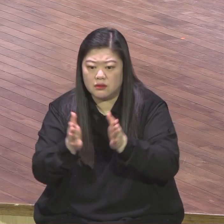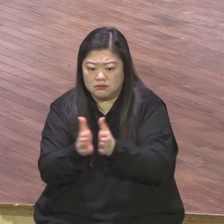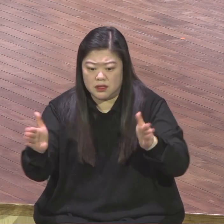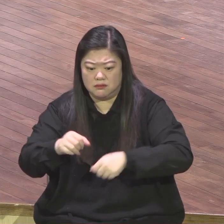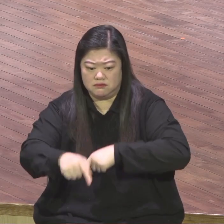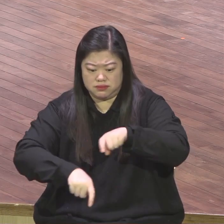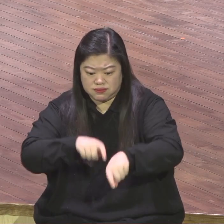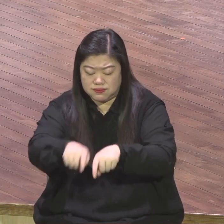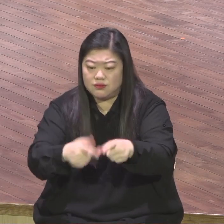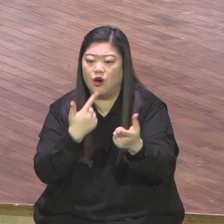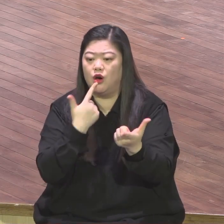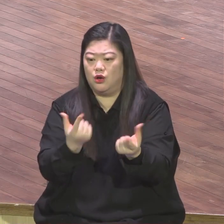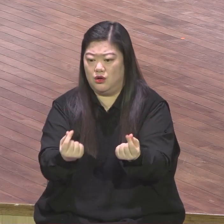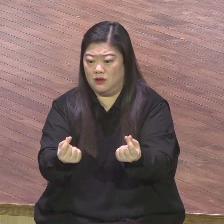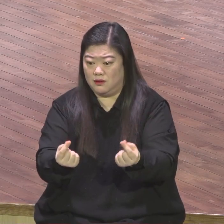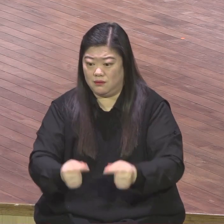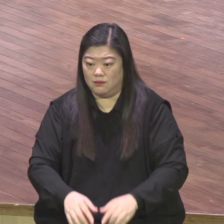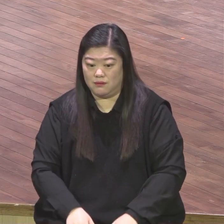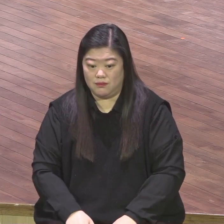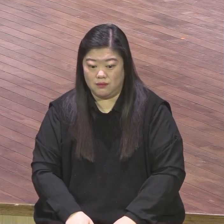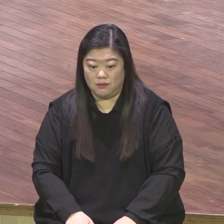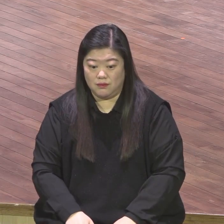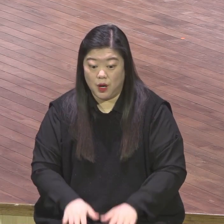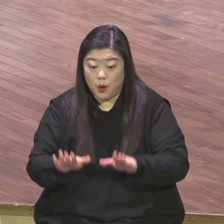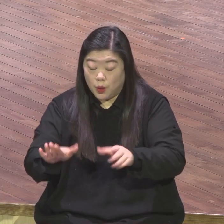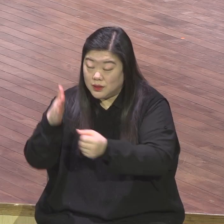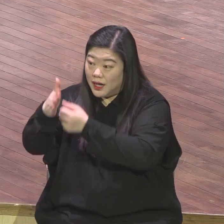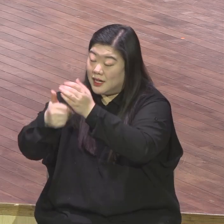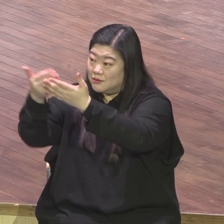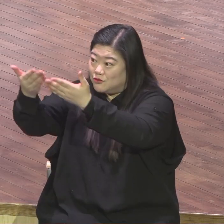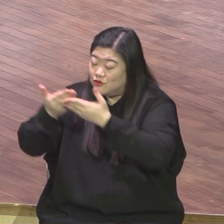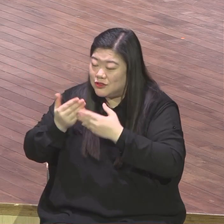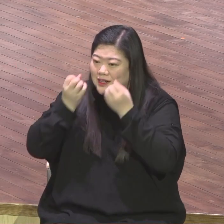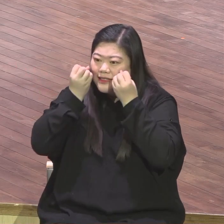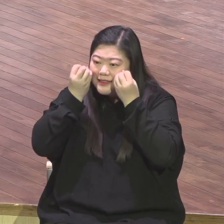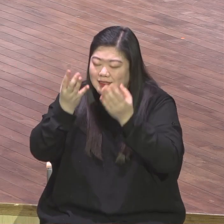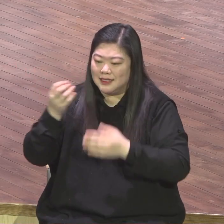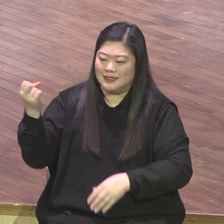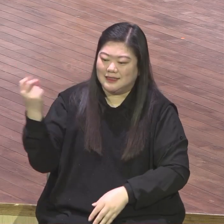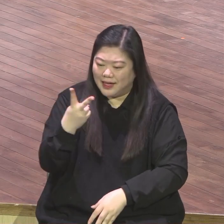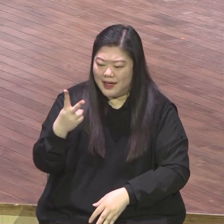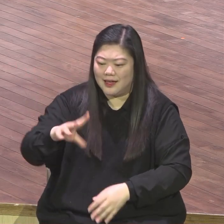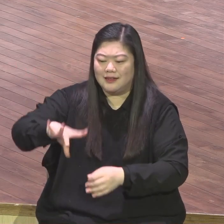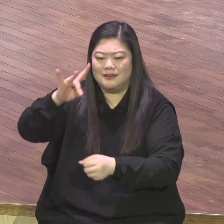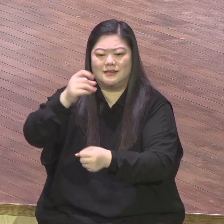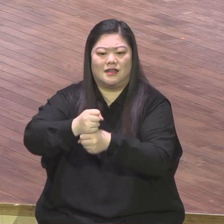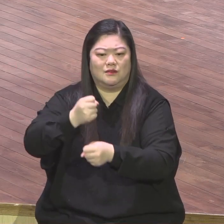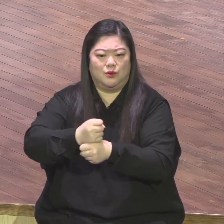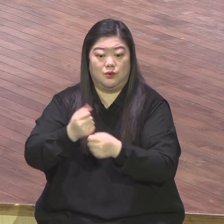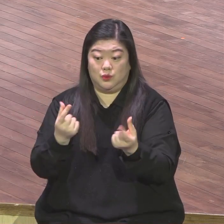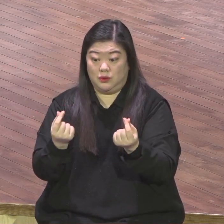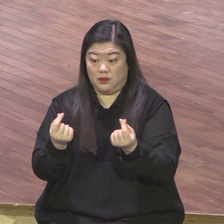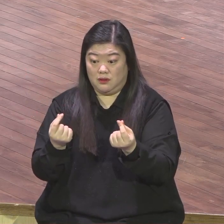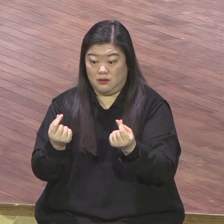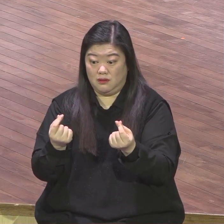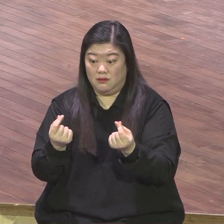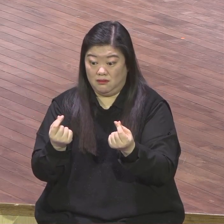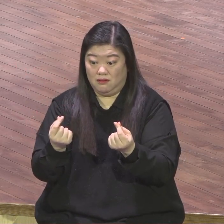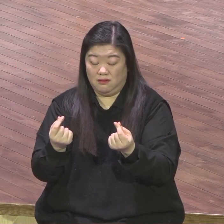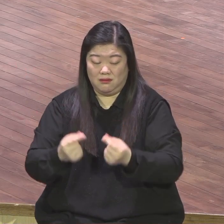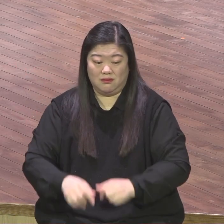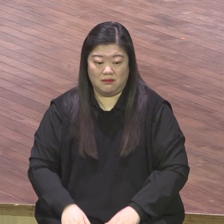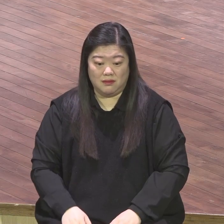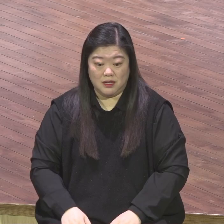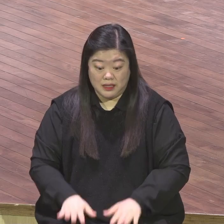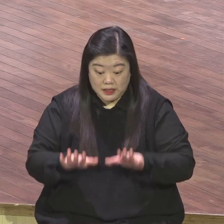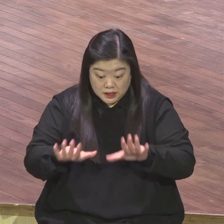재창조예요. 오늘 하루를 하나님 주신 건 재창조라고요. 하나님 형상을 회복한 존재로서 지금과 앞으로 이